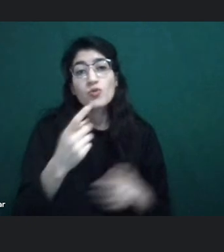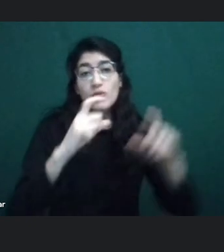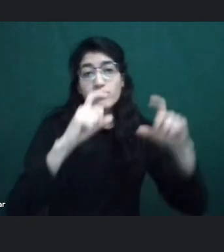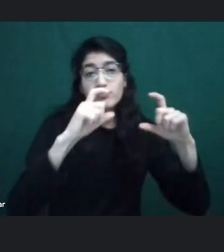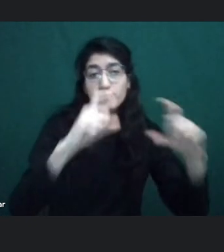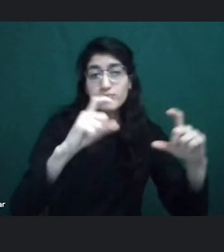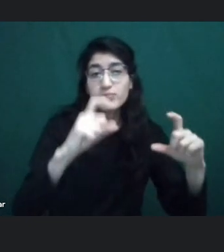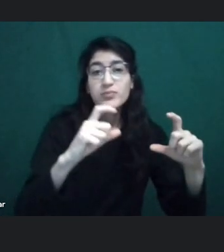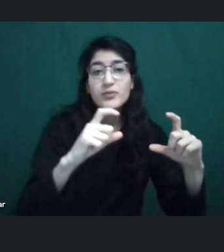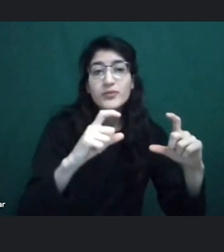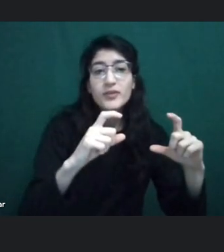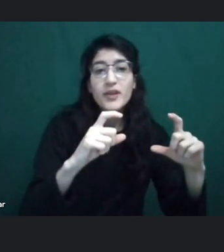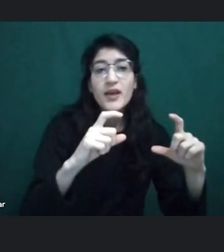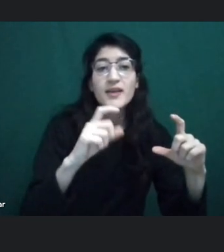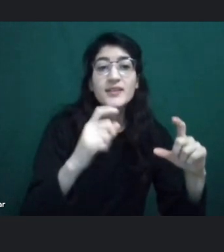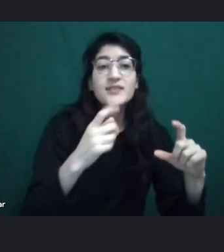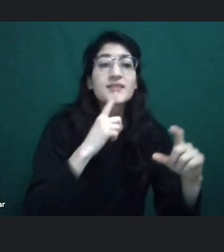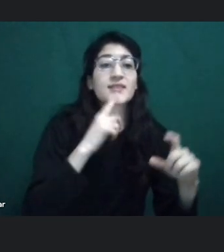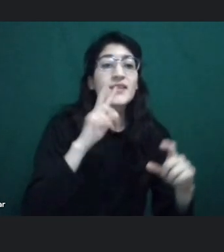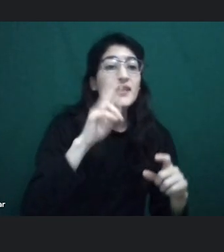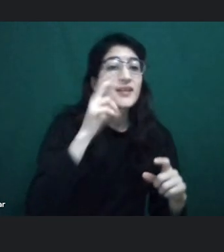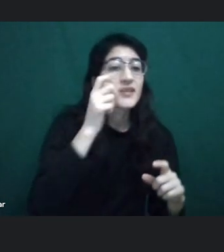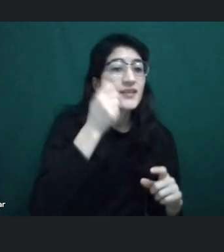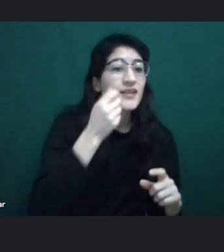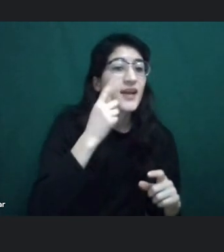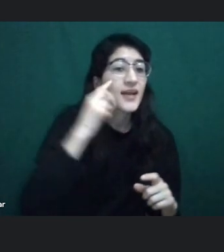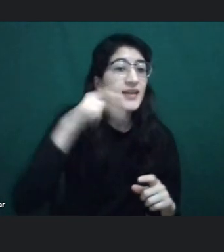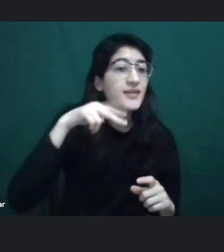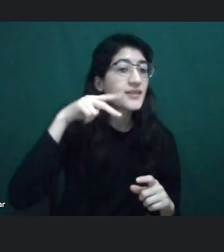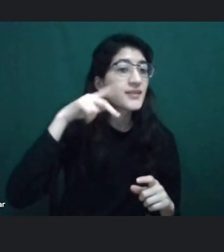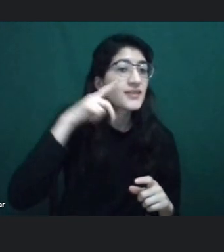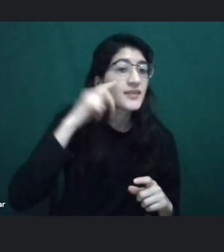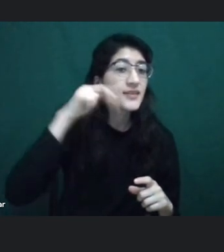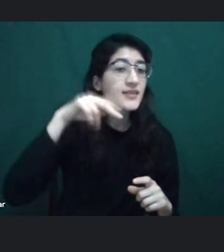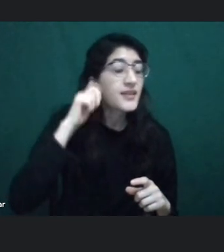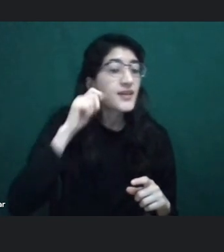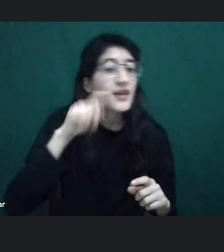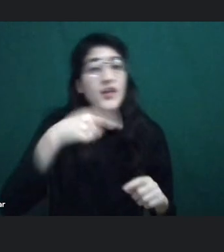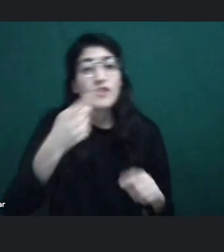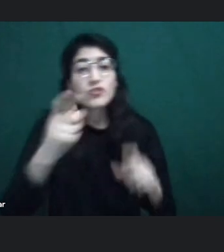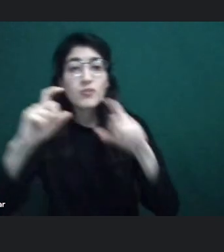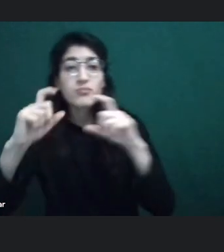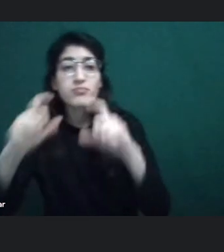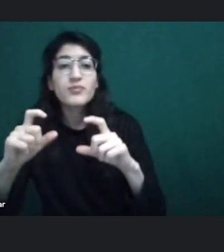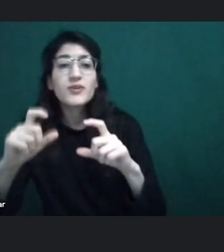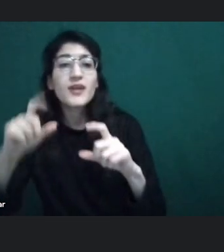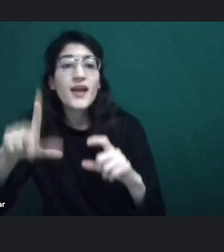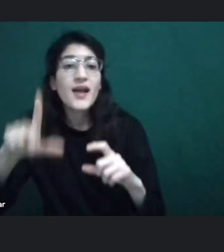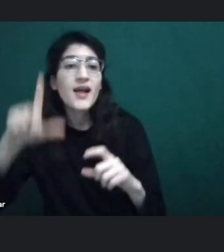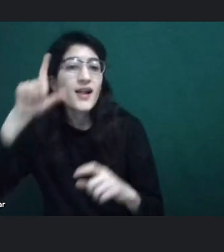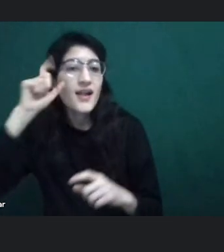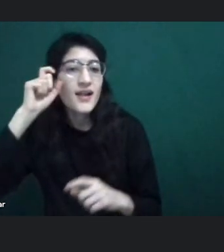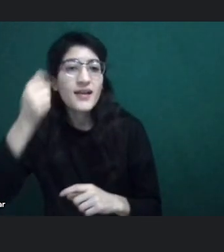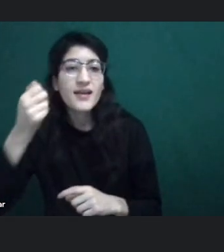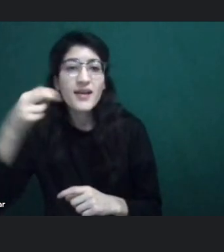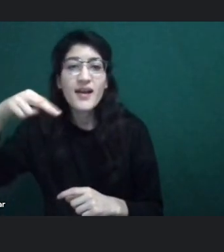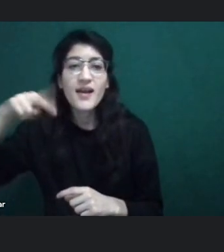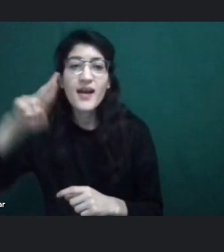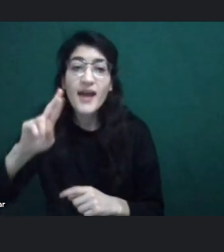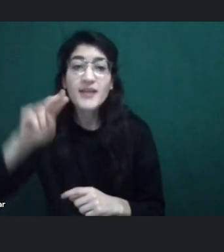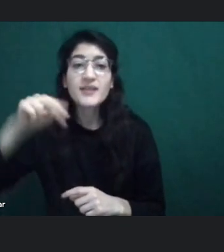¿sí? Bien. ¿Enseñanza a distancia sería? Claro, enseñanza no,